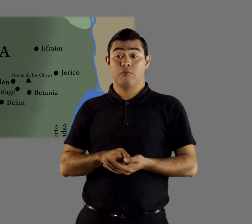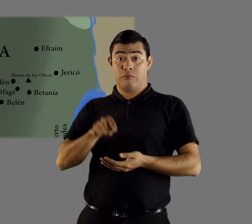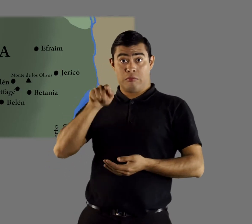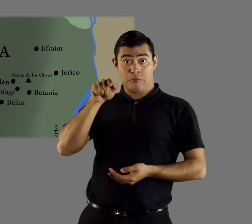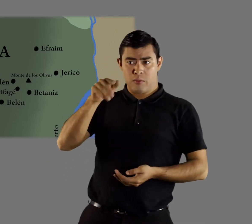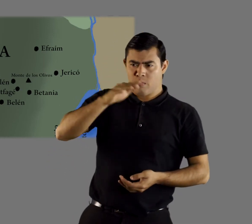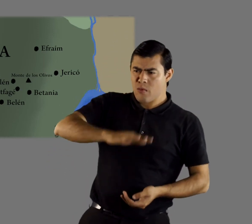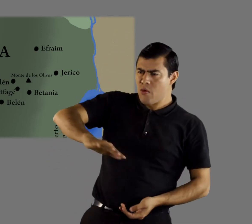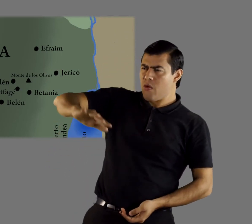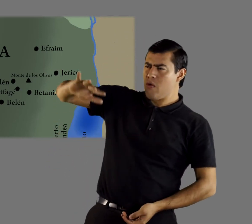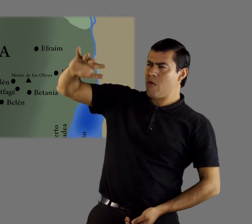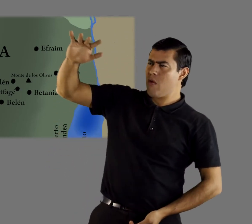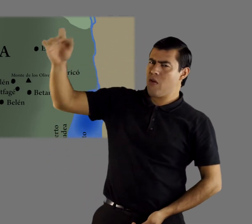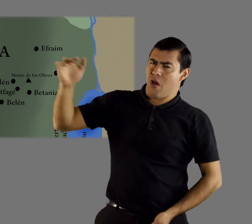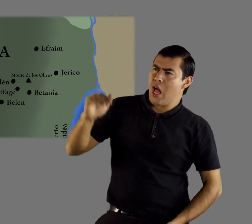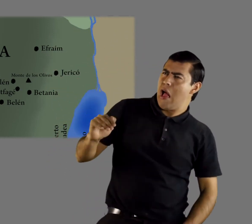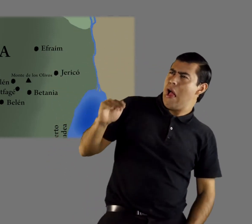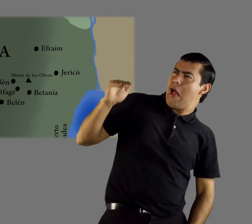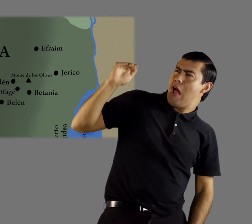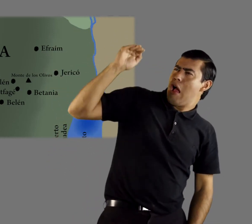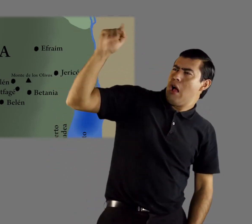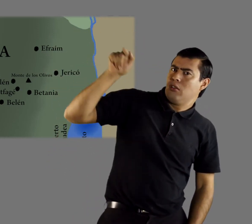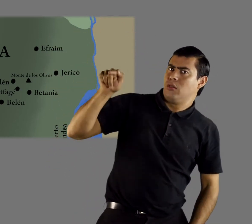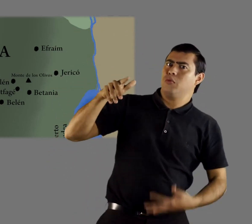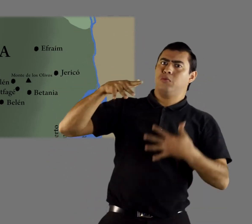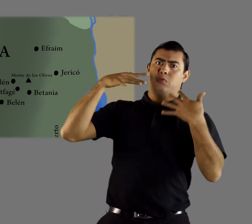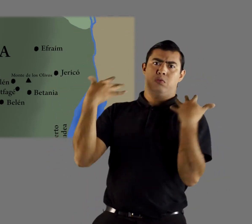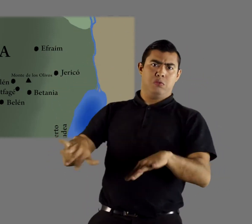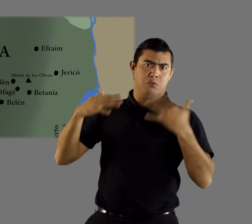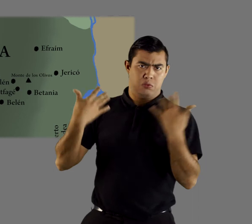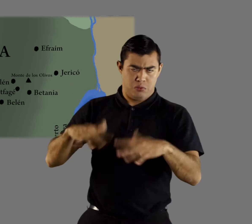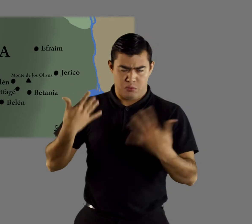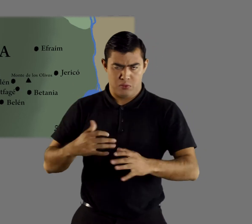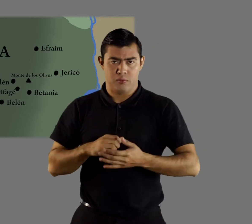Ahí estaba el templo, grande, alto y majestuoso.